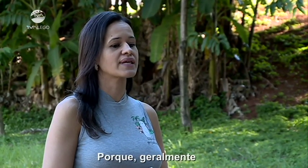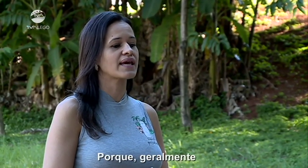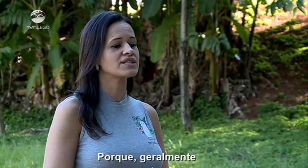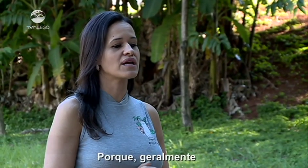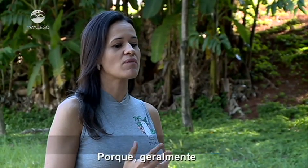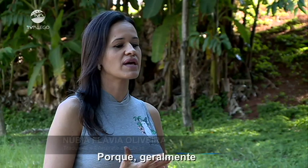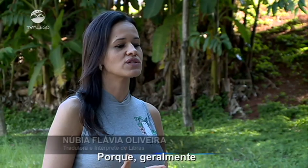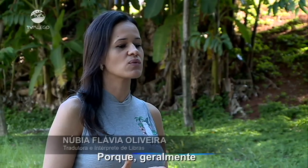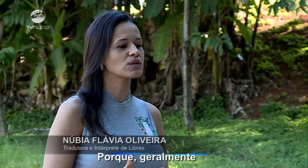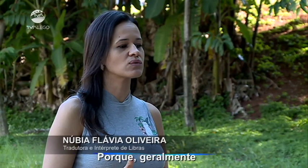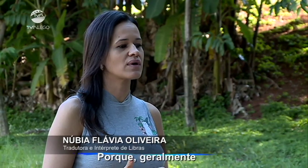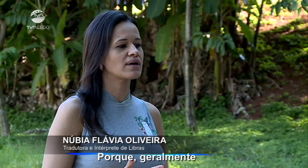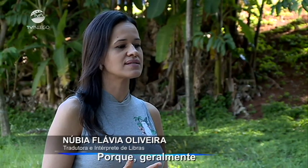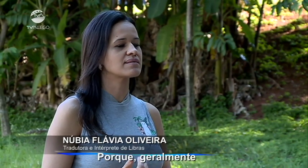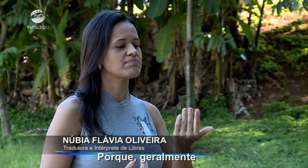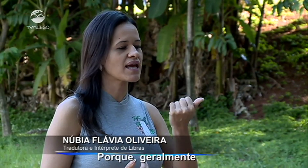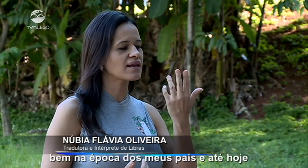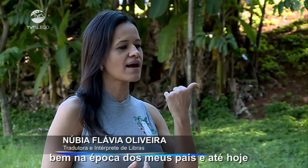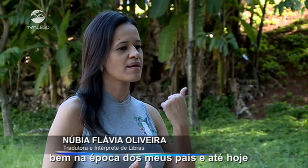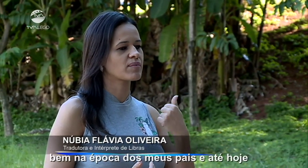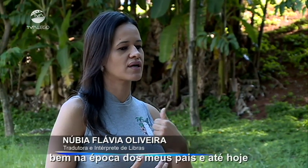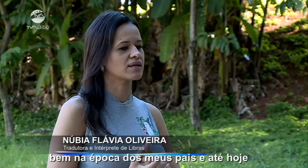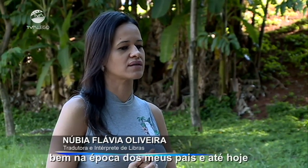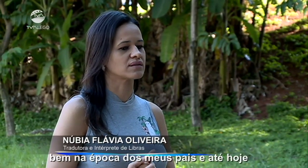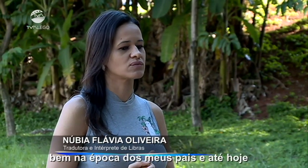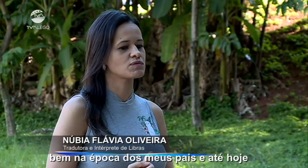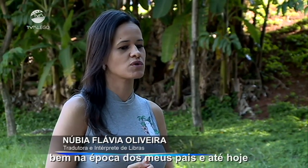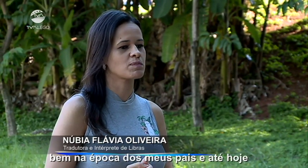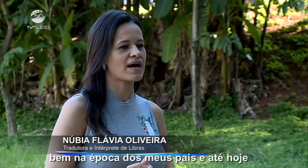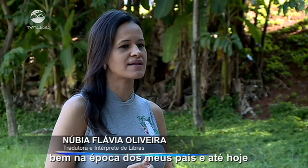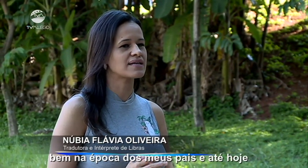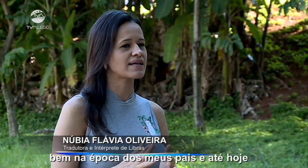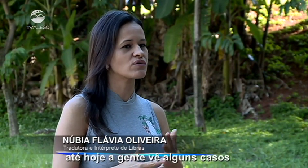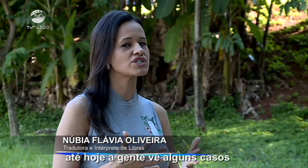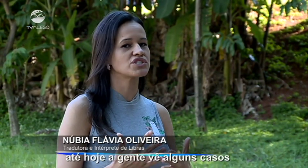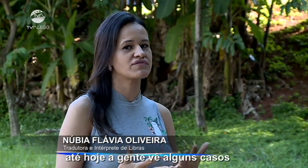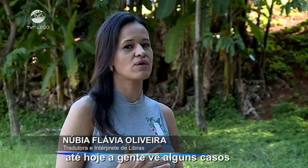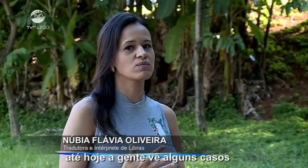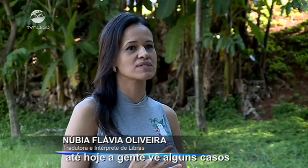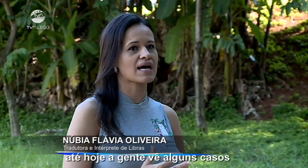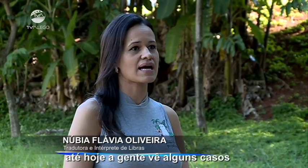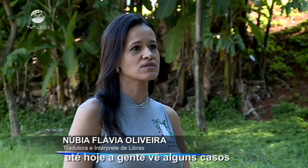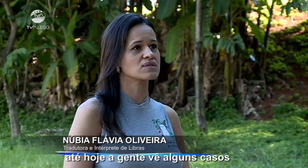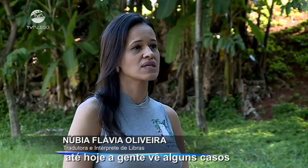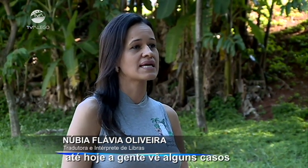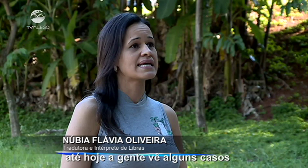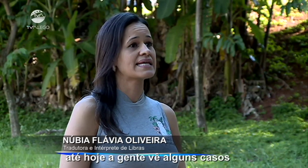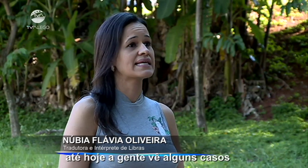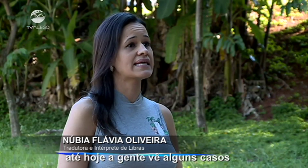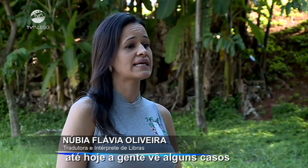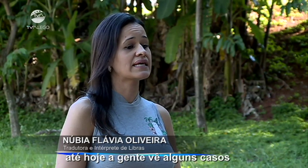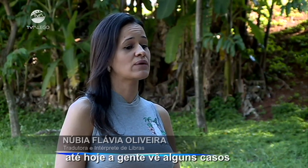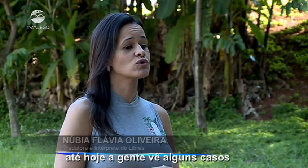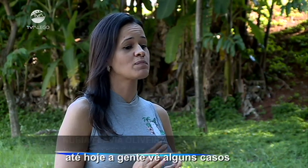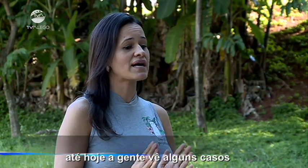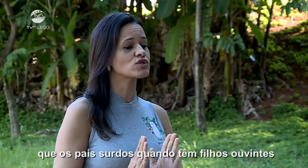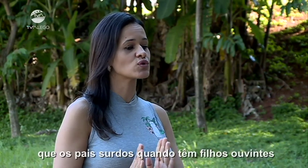Porque geralmente quando, assim, bem na época dos meus pais, até hoje a gente vê alguns casos que os pais